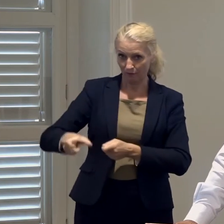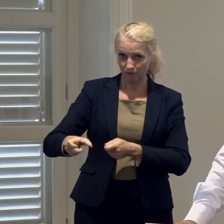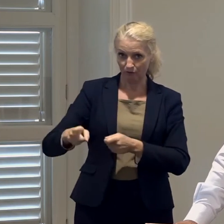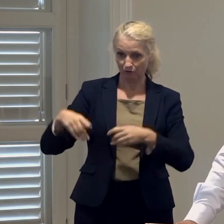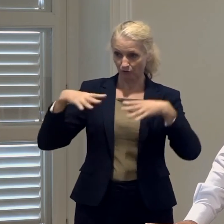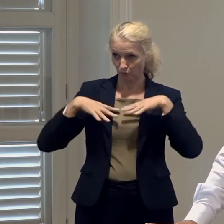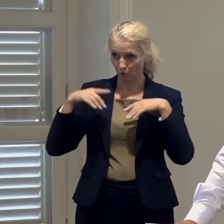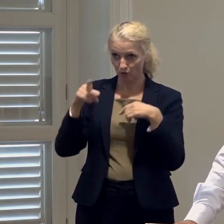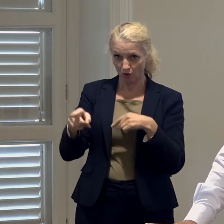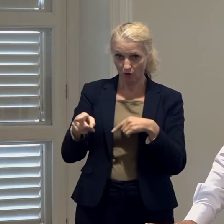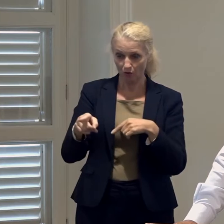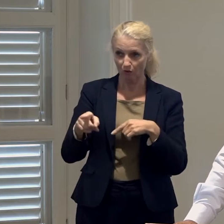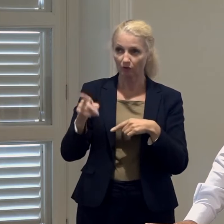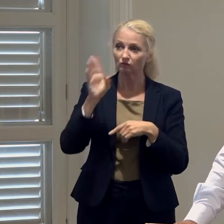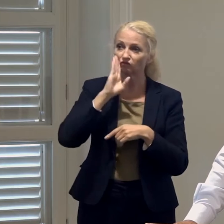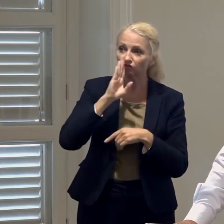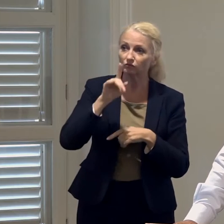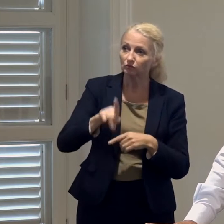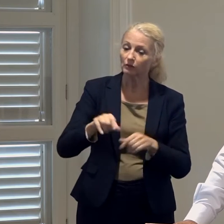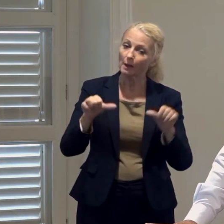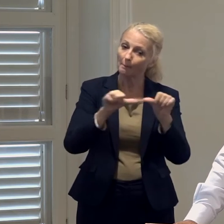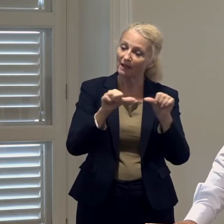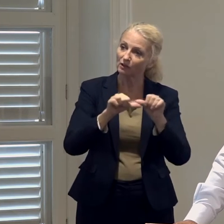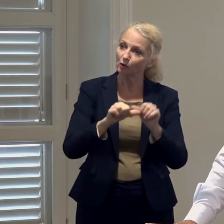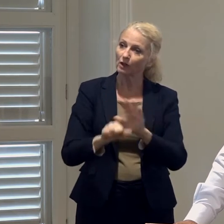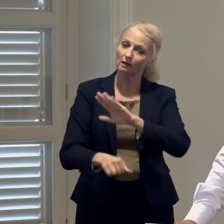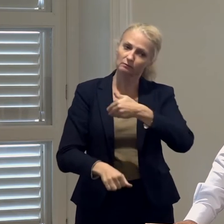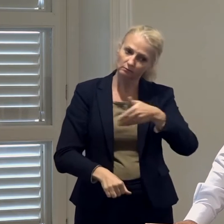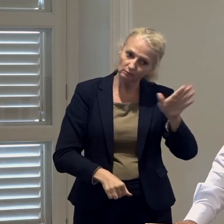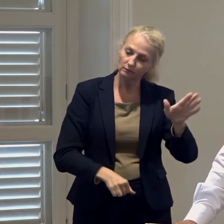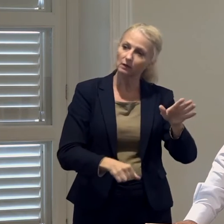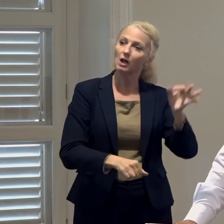kan, zoveel mogelijk thuis te laten werken.